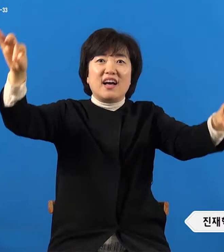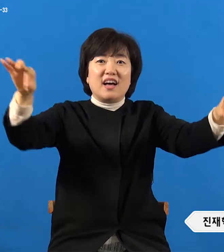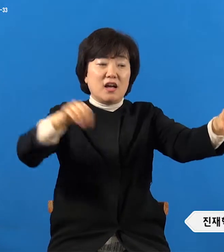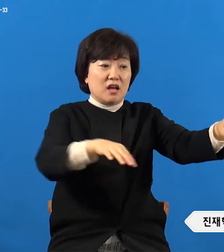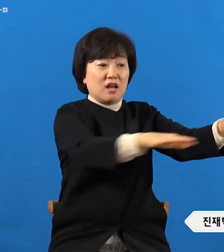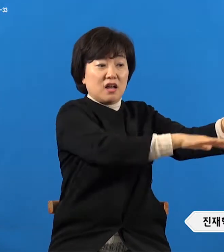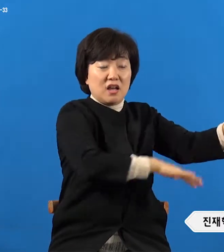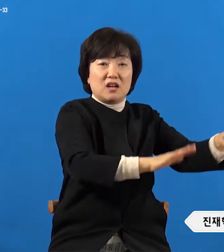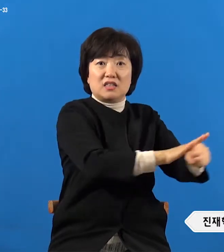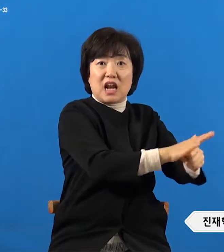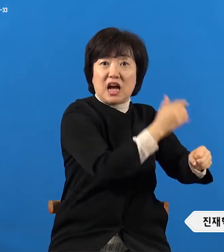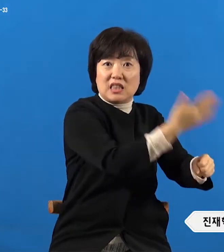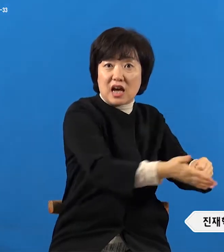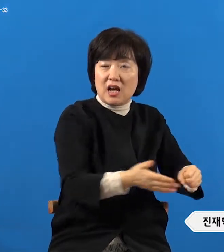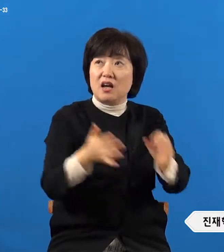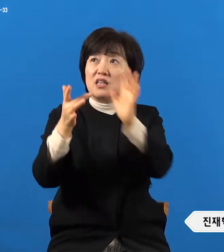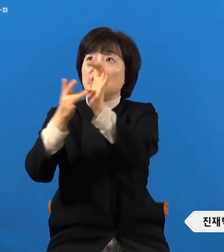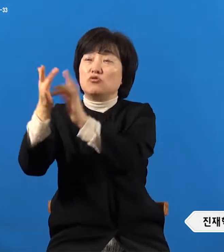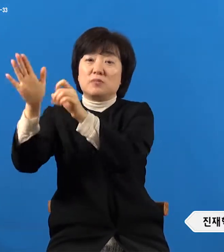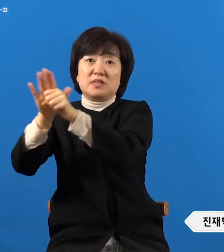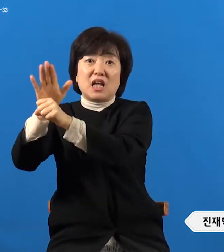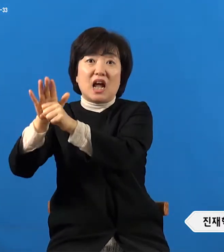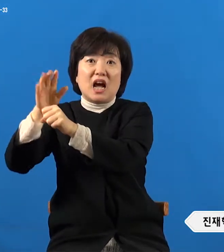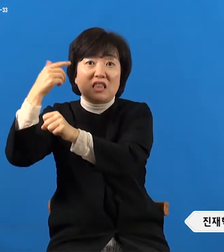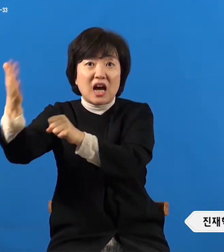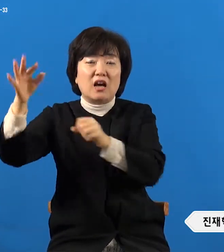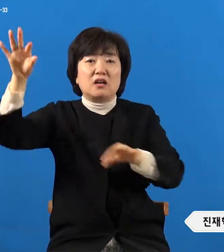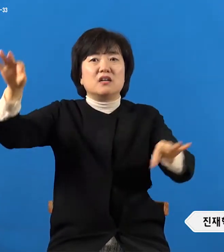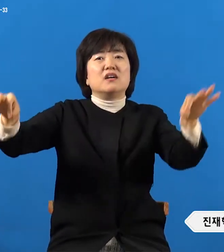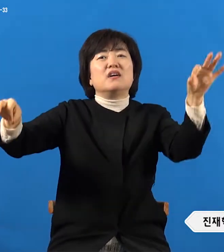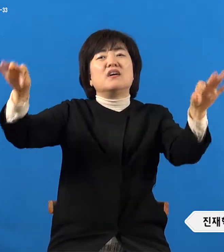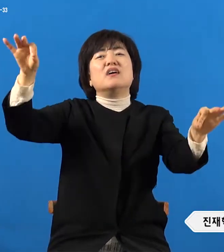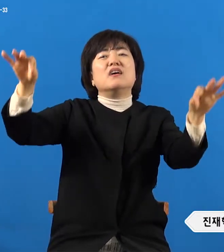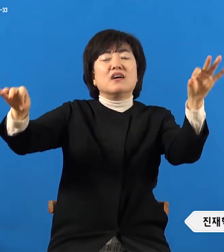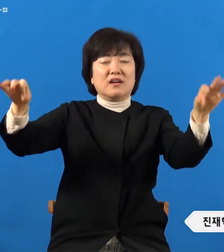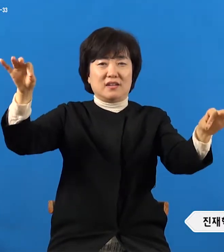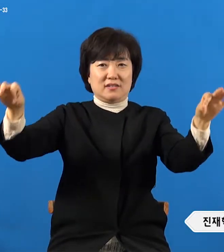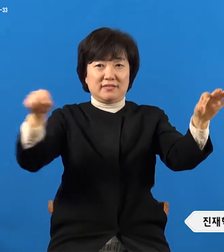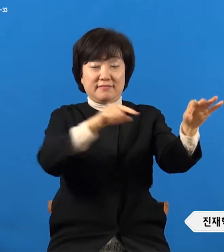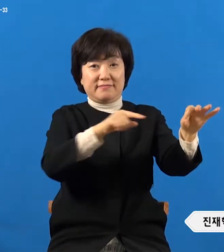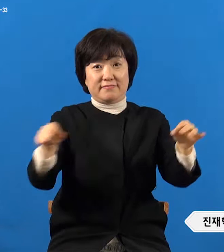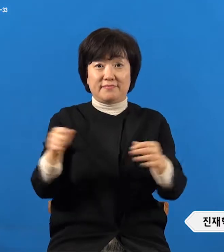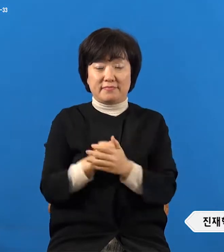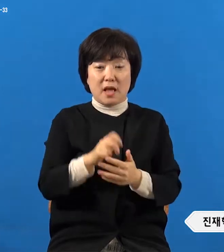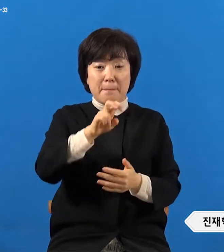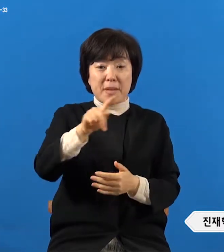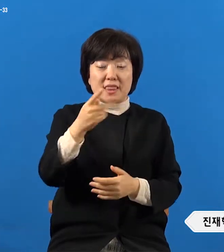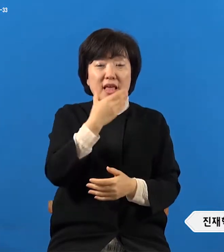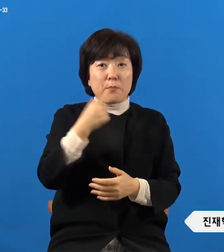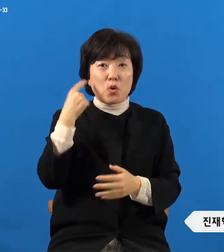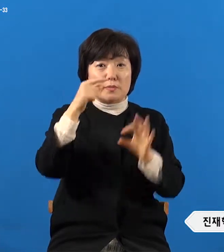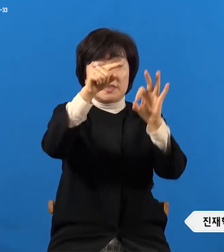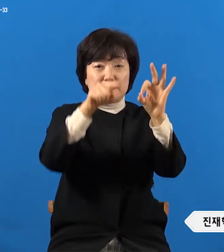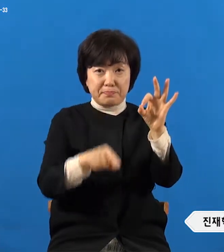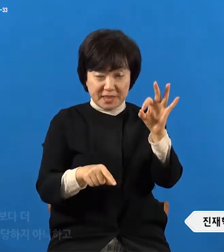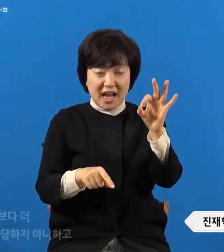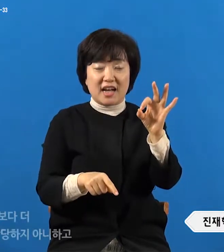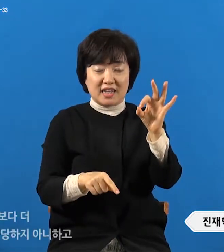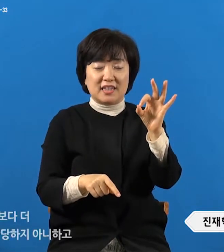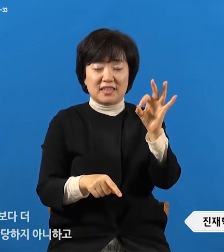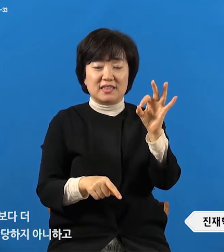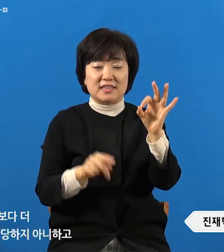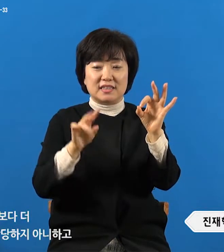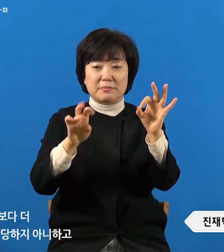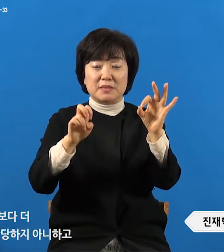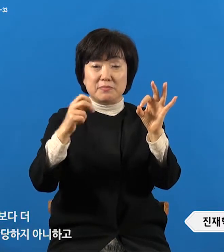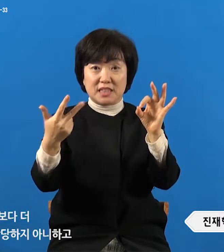우선순위를 표해 놓습니다. 그래서 오늘 본문과 똑같이 쓰여진 다른 본문 마태복음 10장 37절은